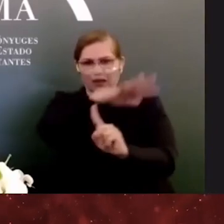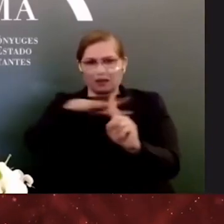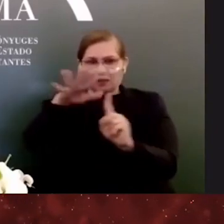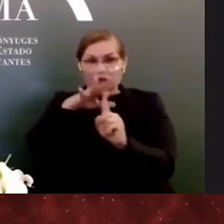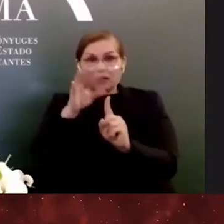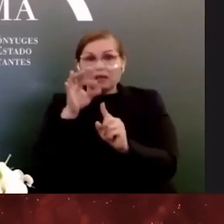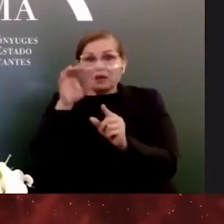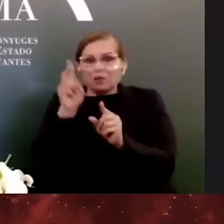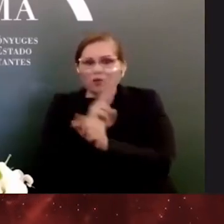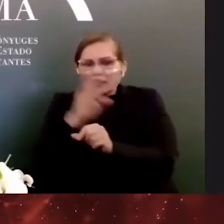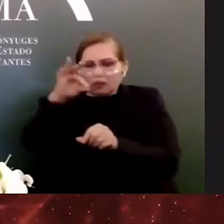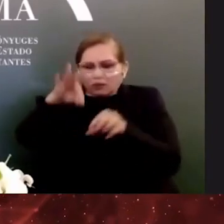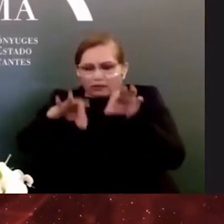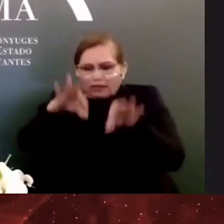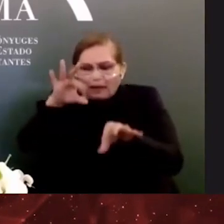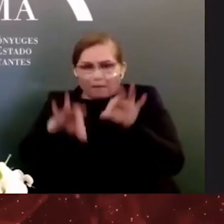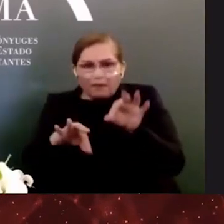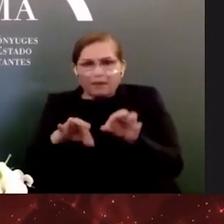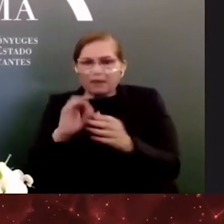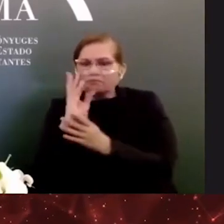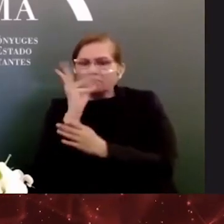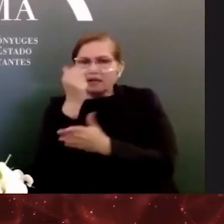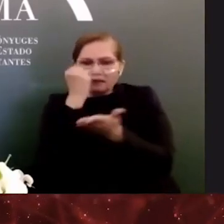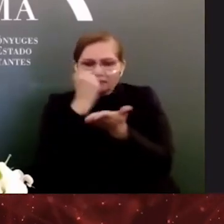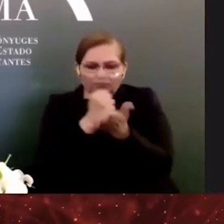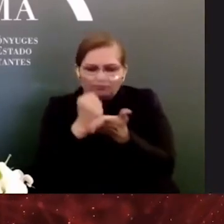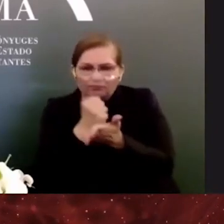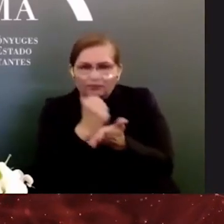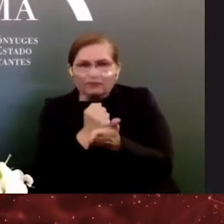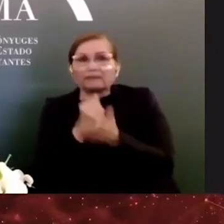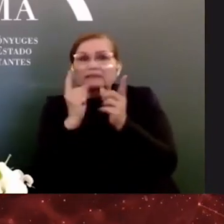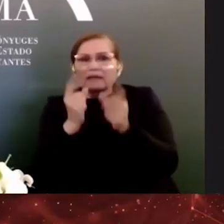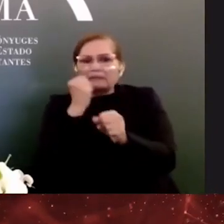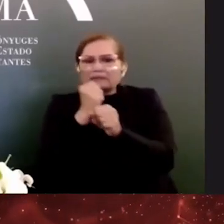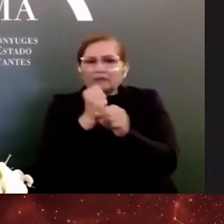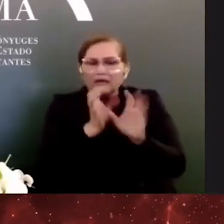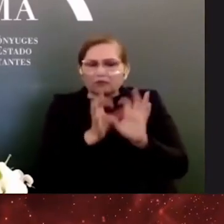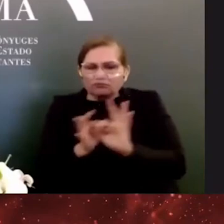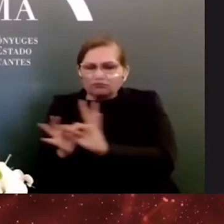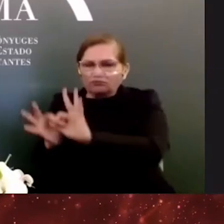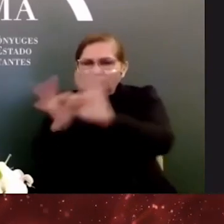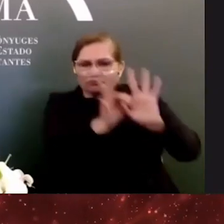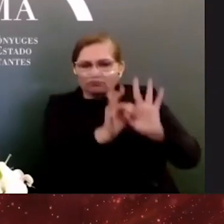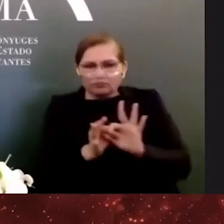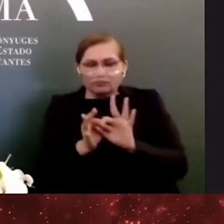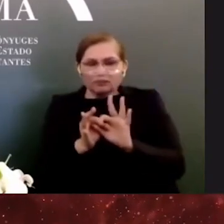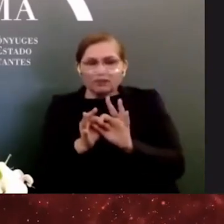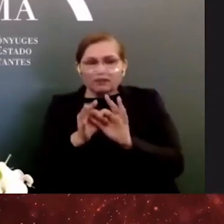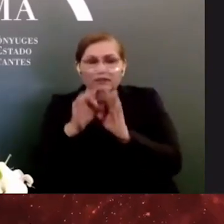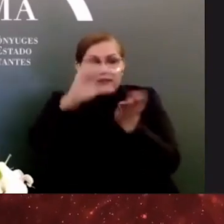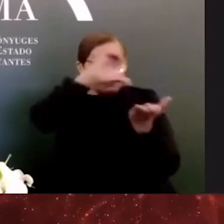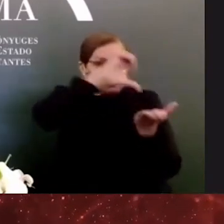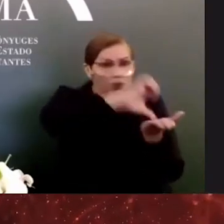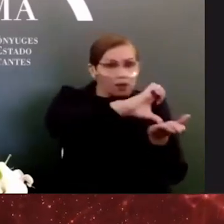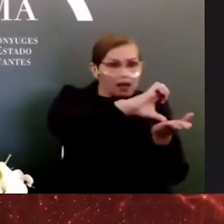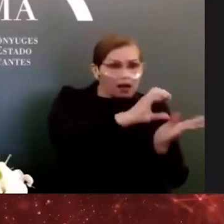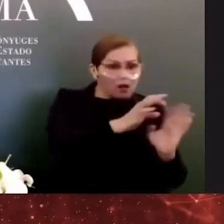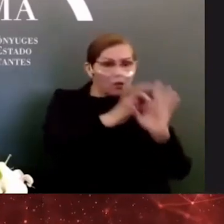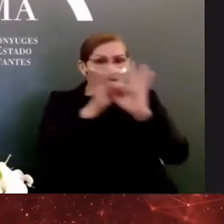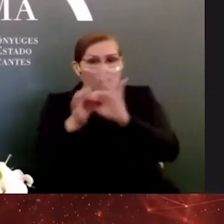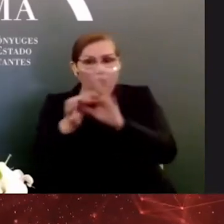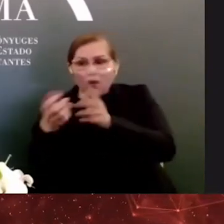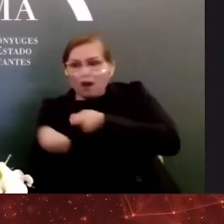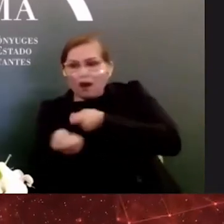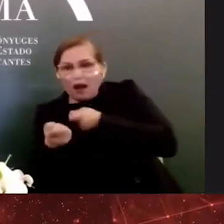las semillas, las plantas medicinales y articulando el relacionamiento ciudad-campo a través de la